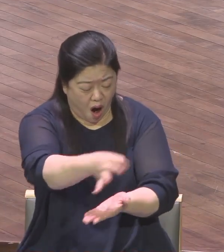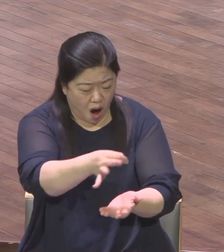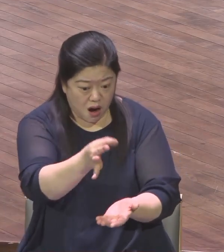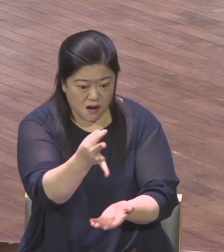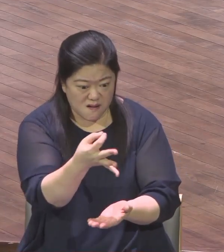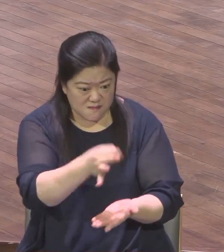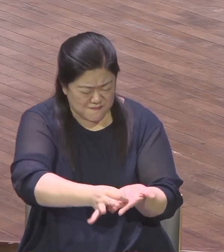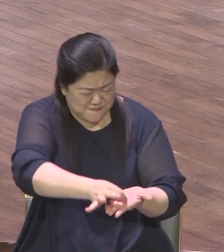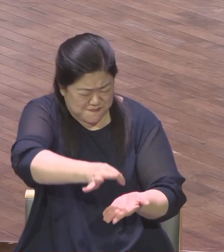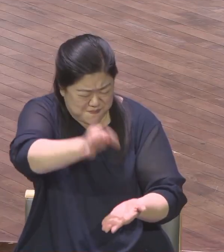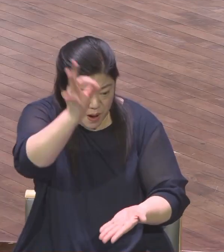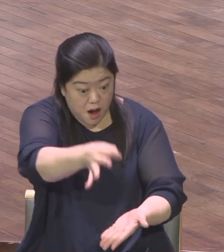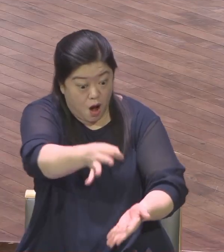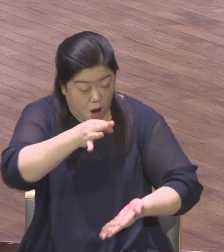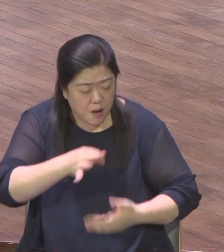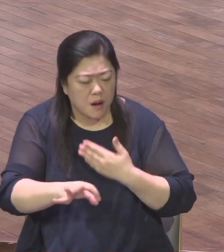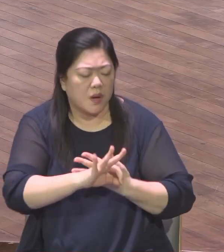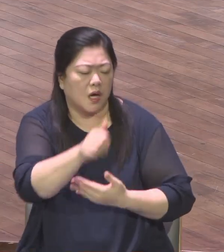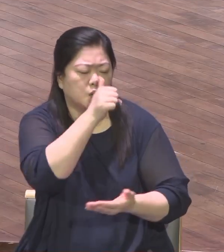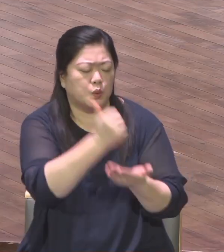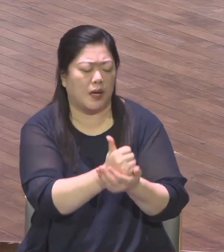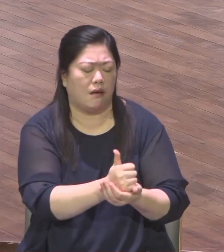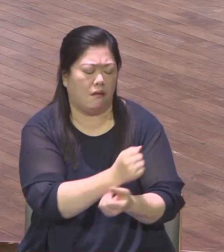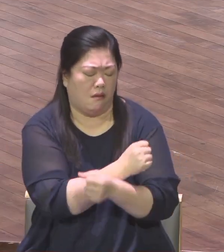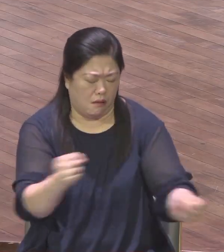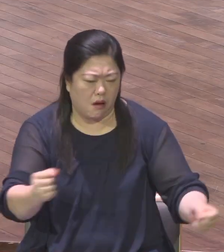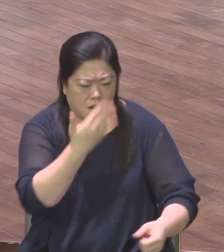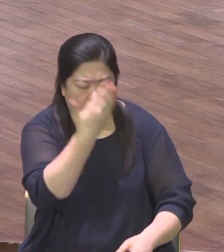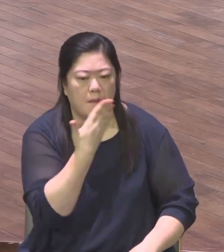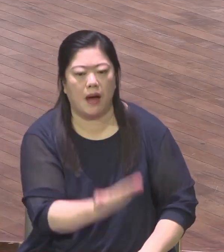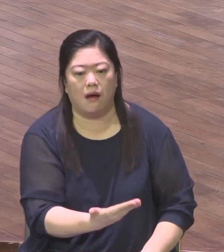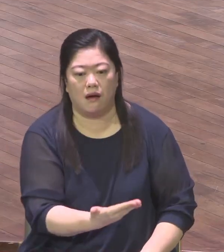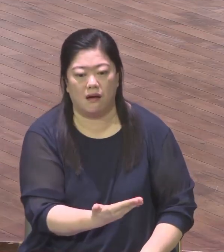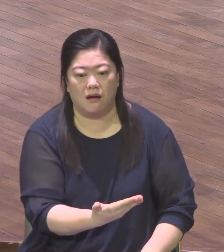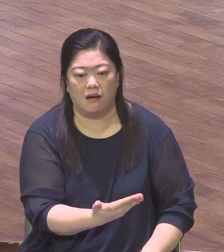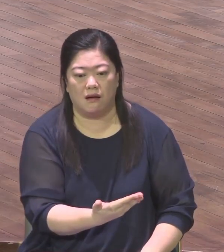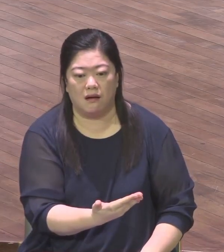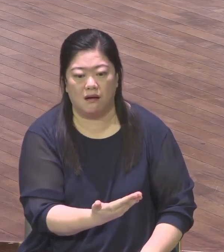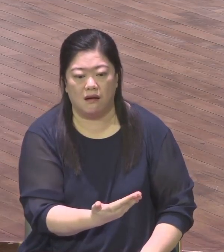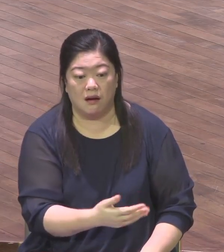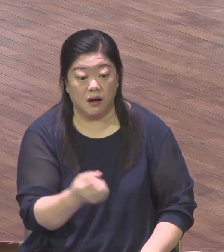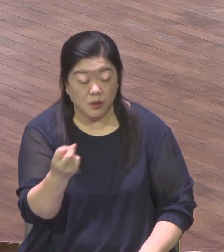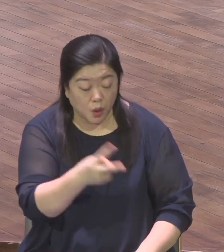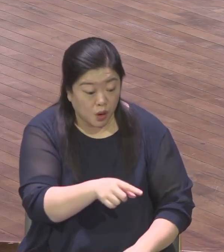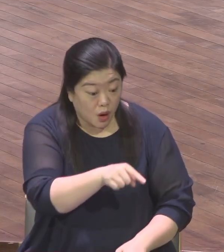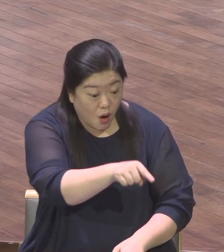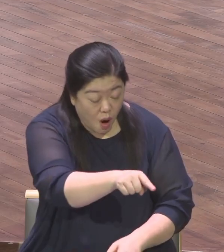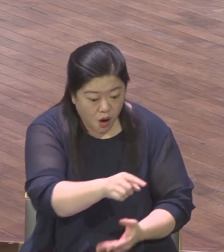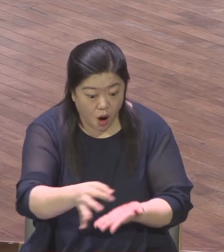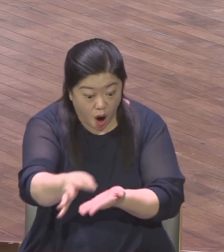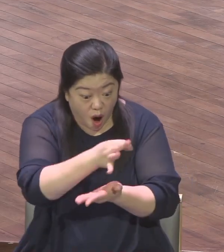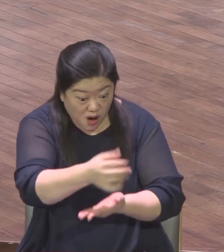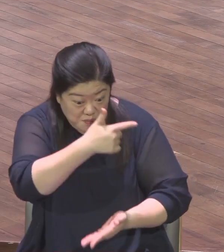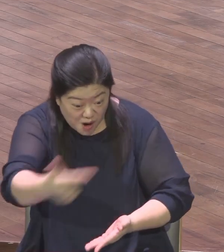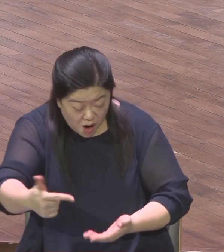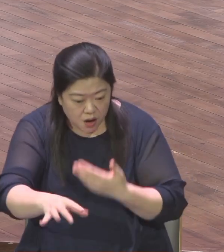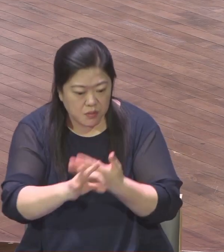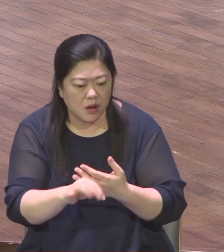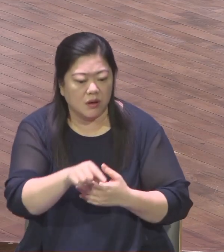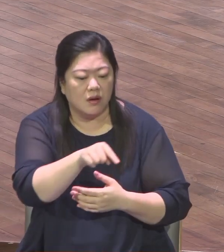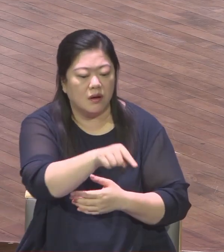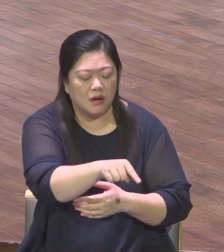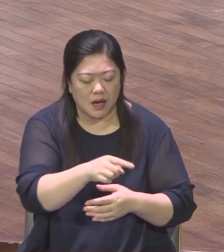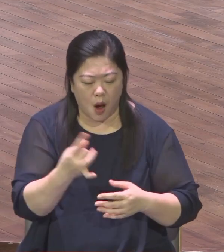사면 지옥에서도 천국으로, 연옥에서 천국으로, 그렇게 면죄부가 모든 죄를 다 사해준다. 헌금을 많이